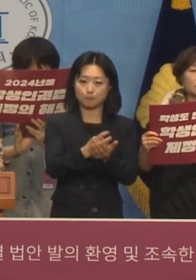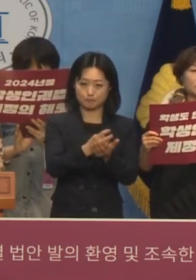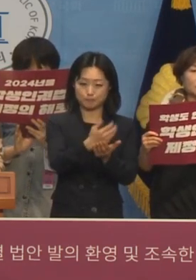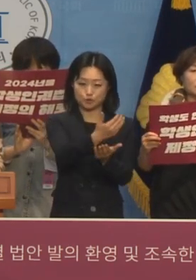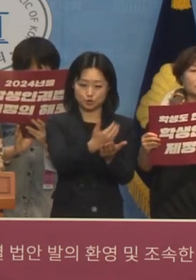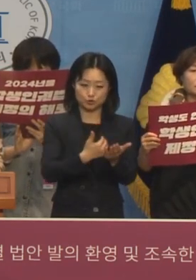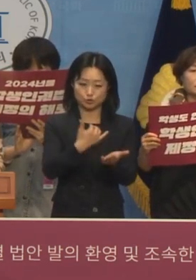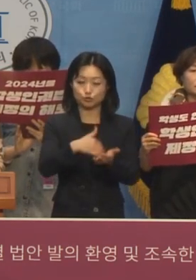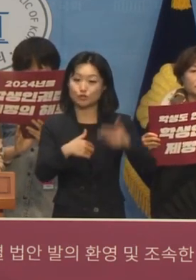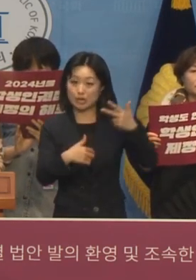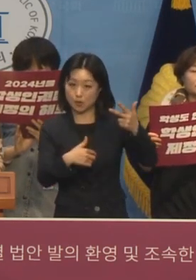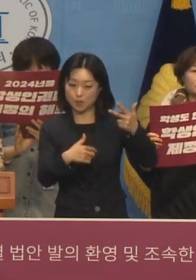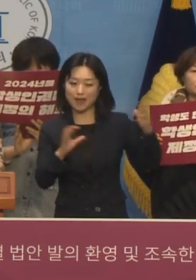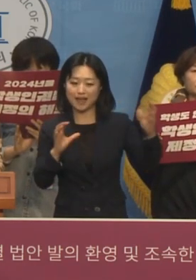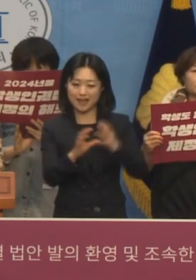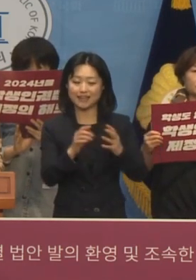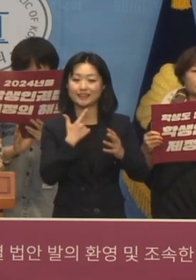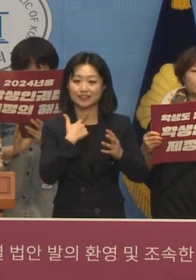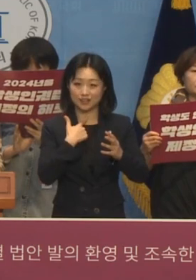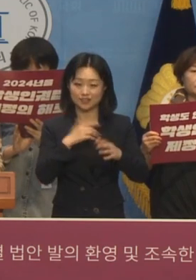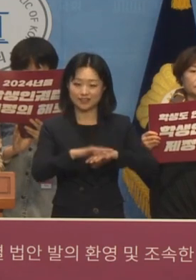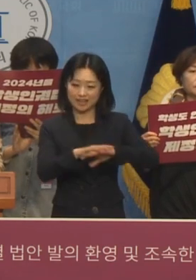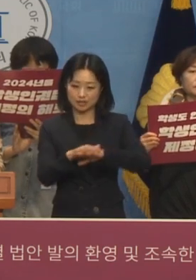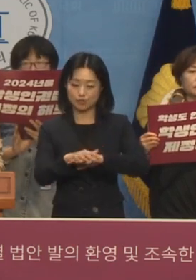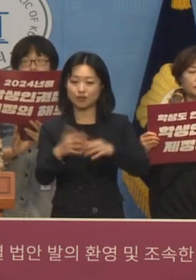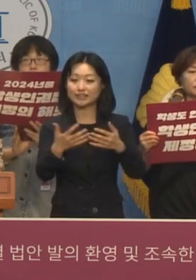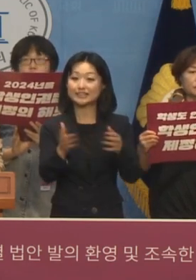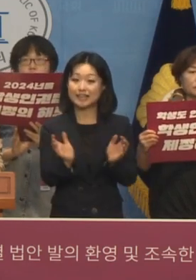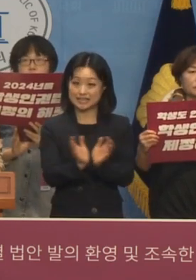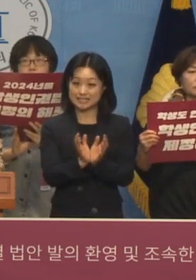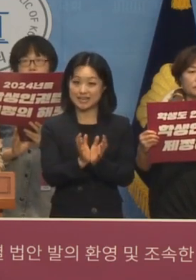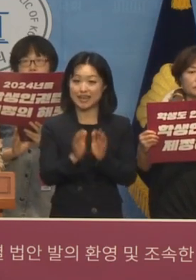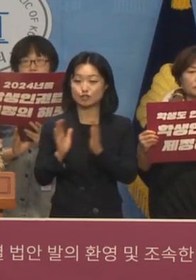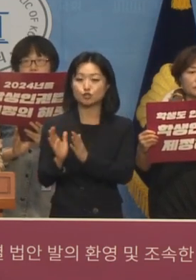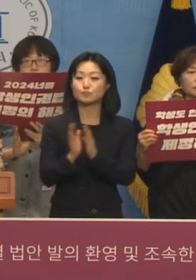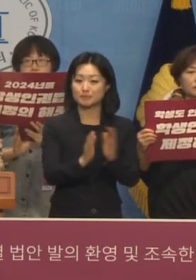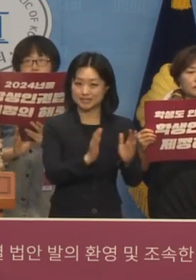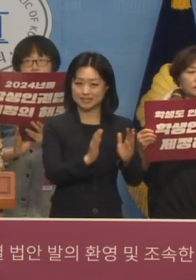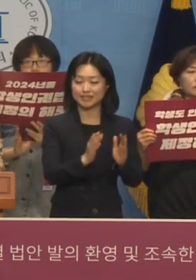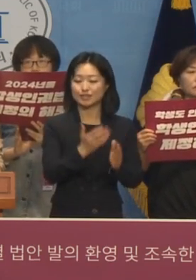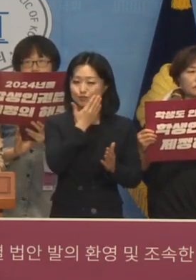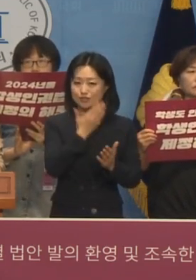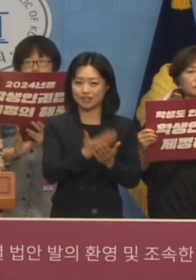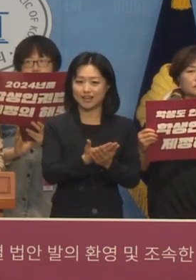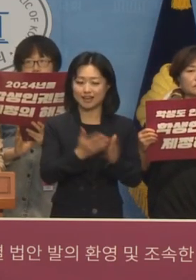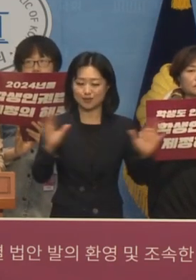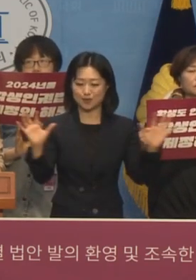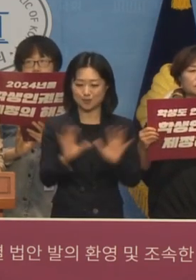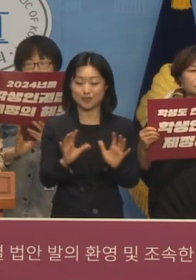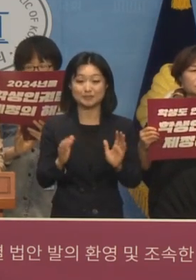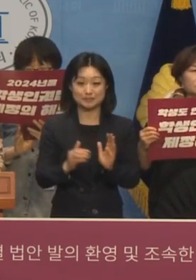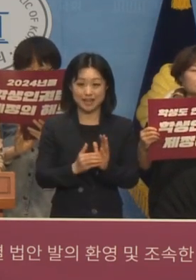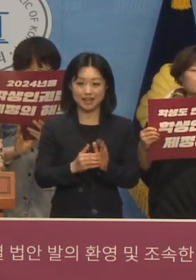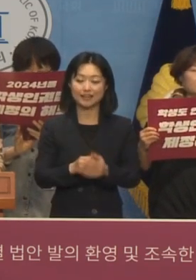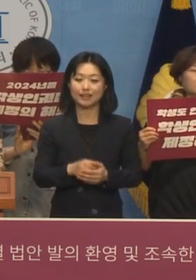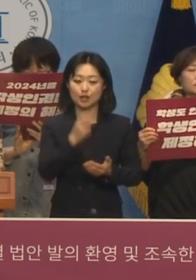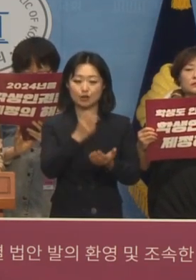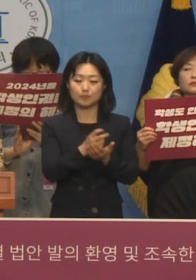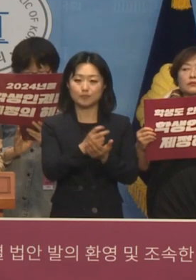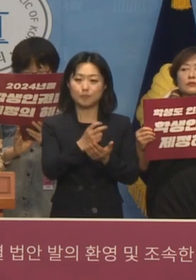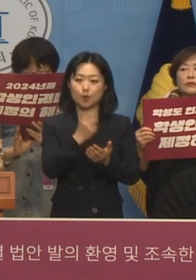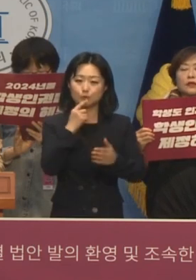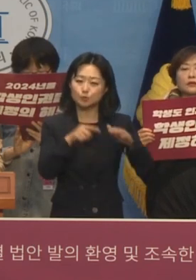조례 제정을 함께했던 네트워크와 단체들이 함께 준비한 자리입니다. 조례로도 부족한 것을